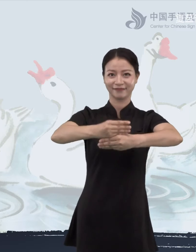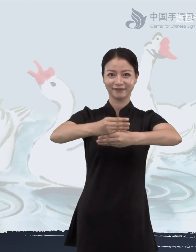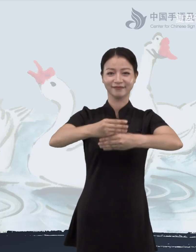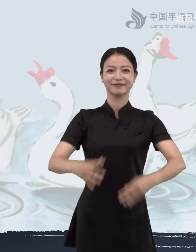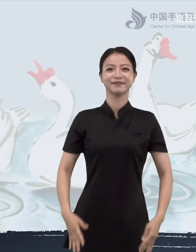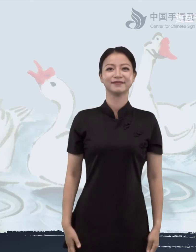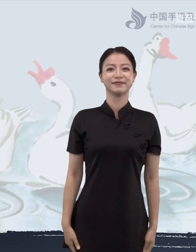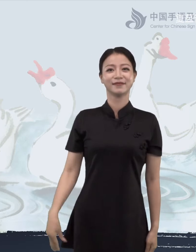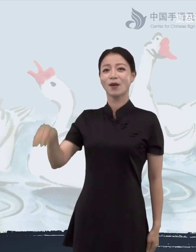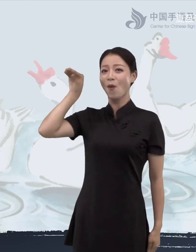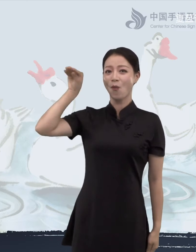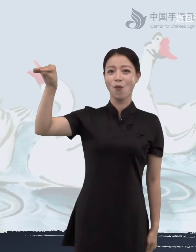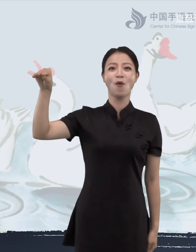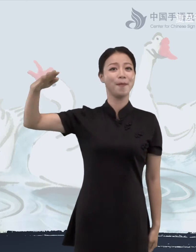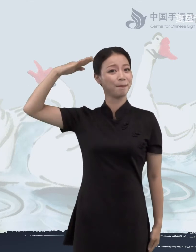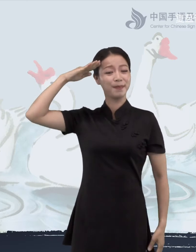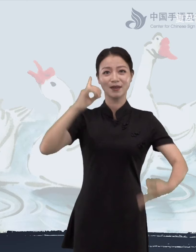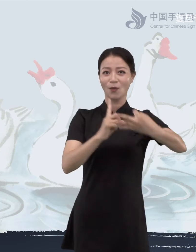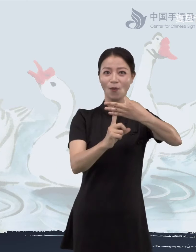唐，骆宾王。